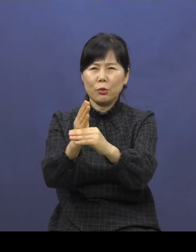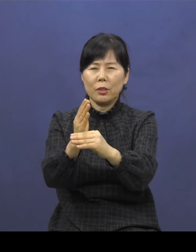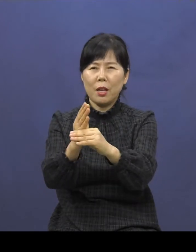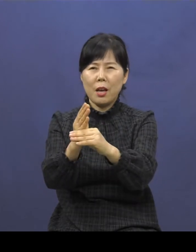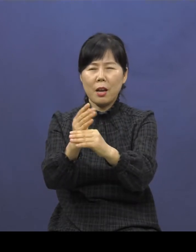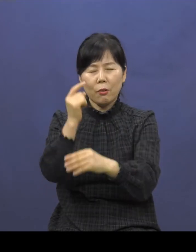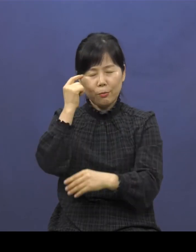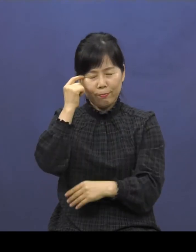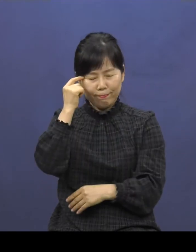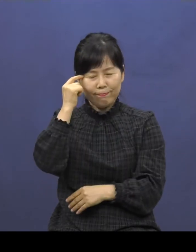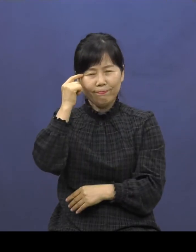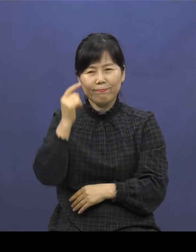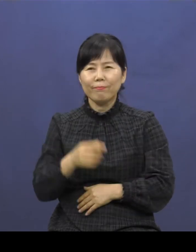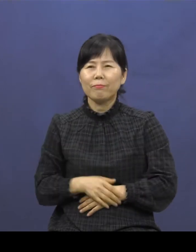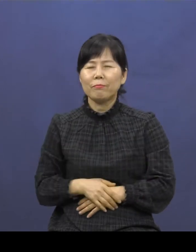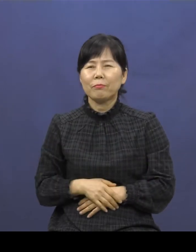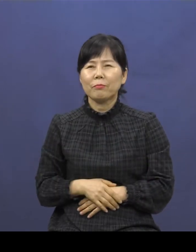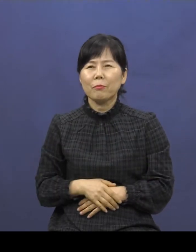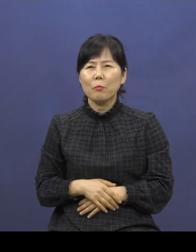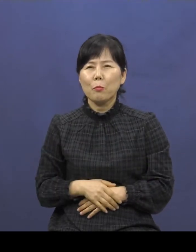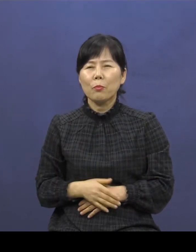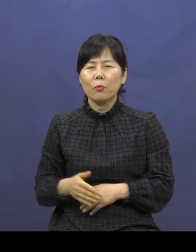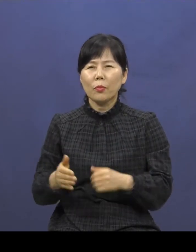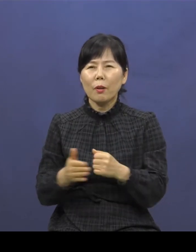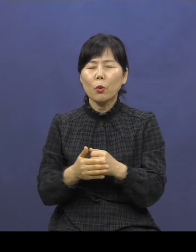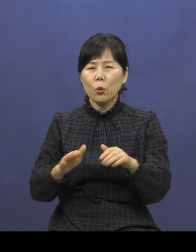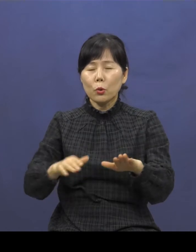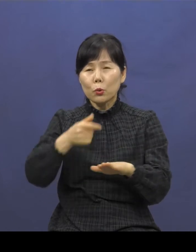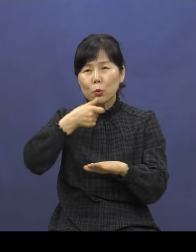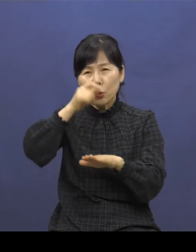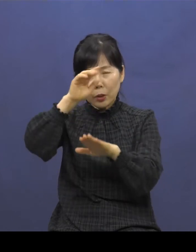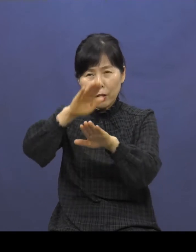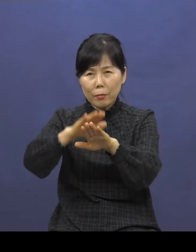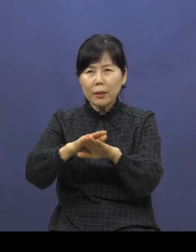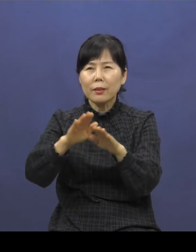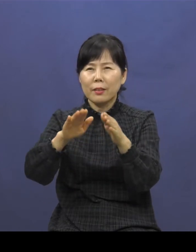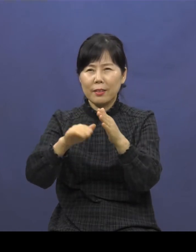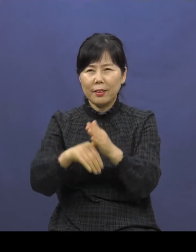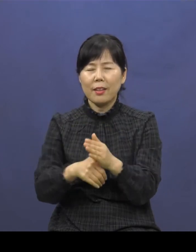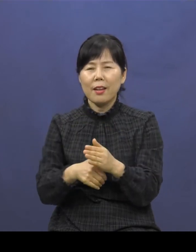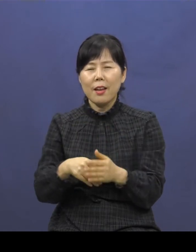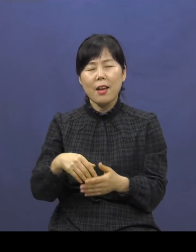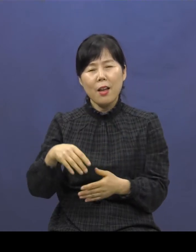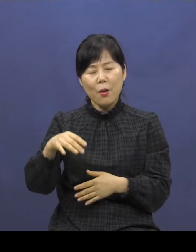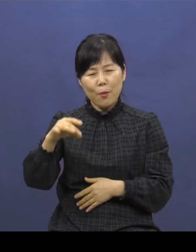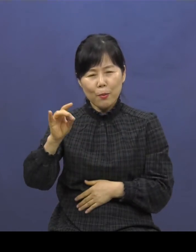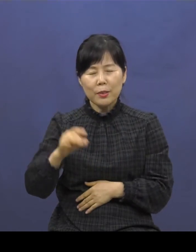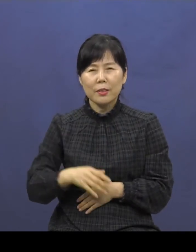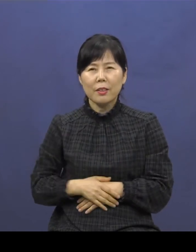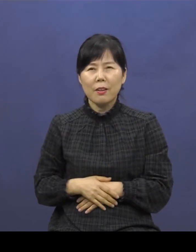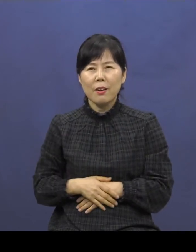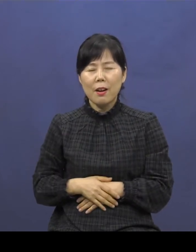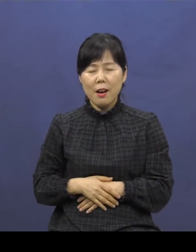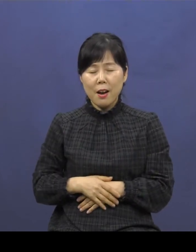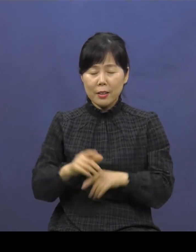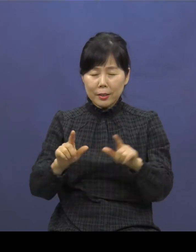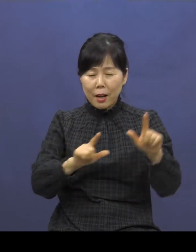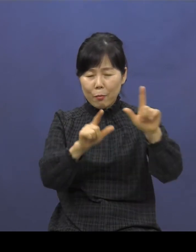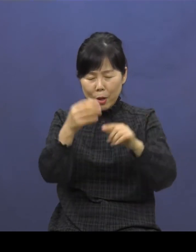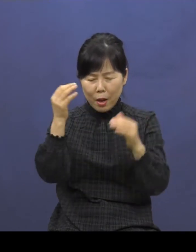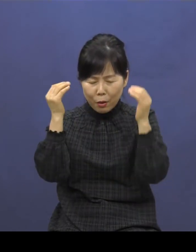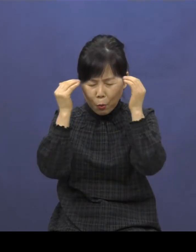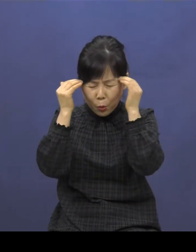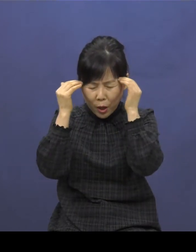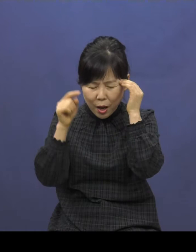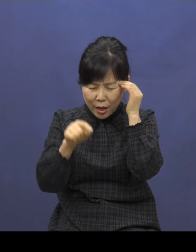있다고 볼 수가 있습니다. 자, 그래서 오늘 이 수요 예배 때 먼저 우리는요 우리 삶에 다가오는 이 고난에